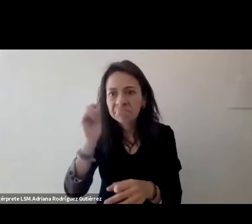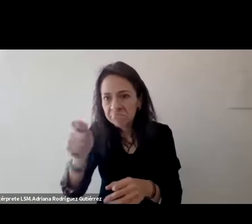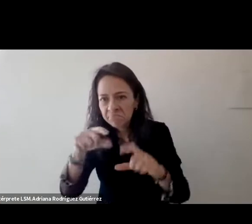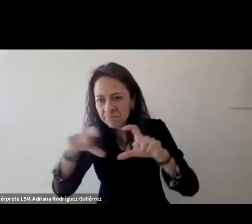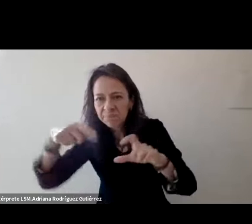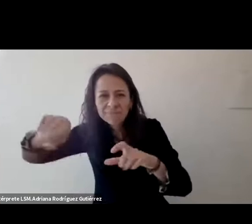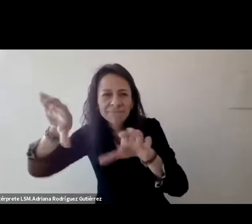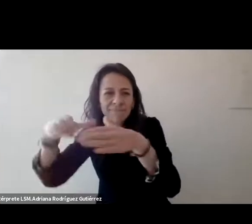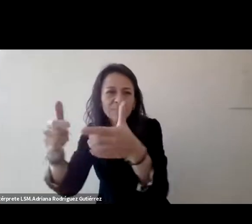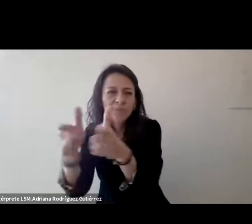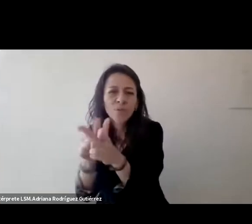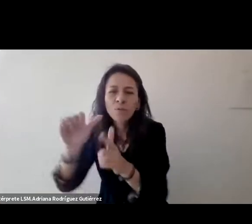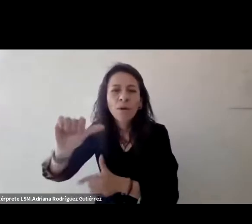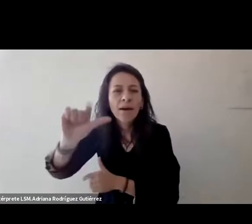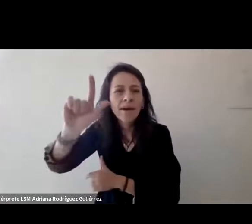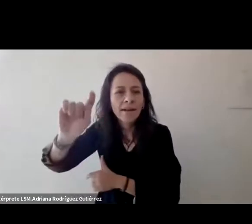acá.